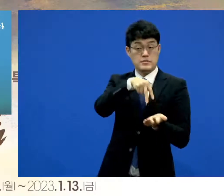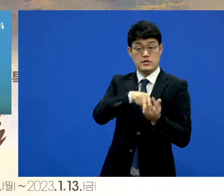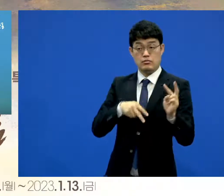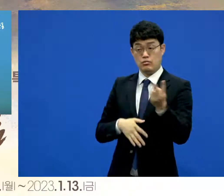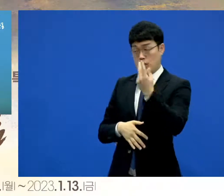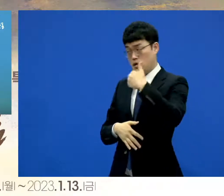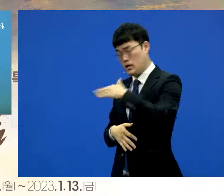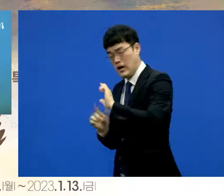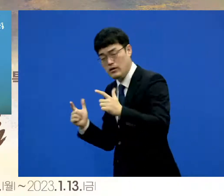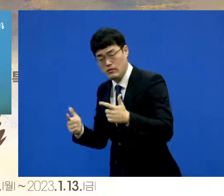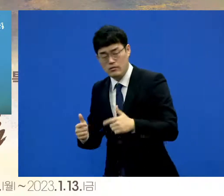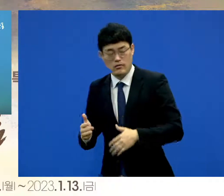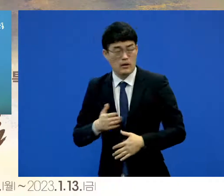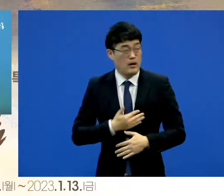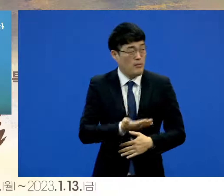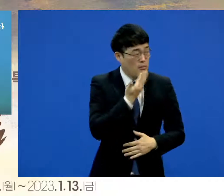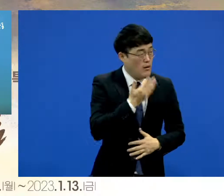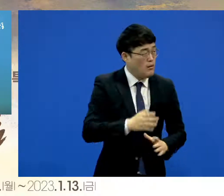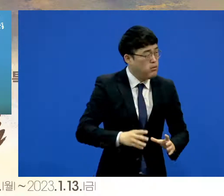문제의 해결을 위해서